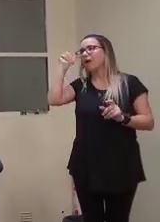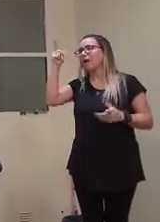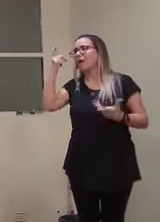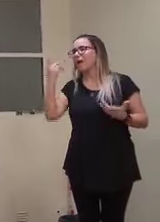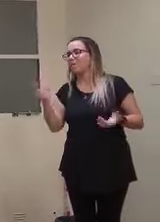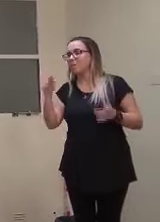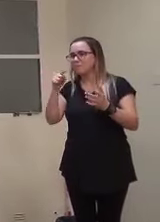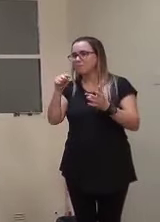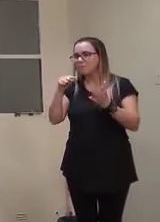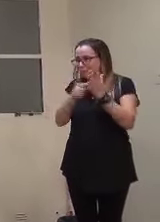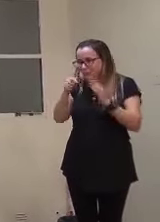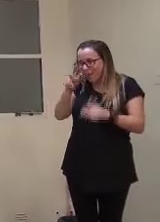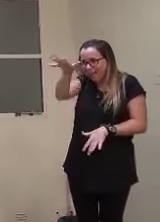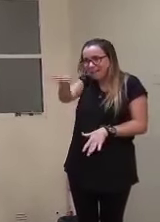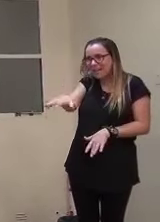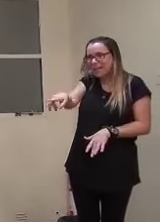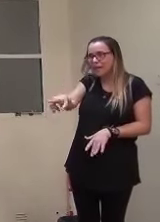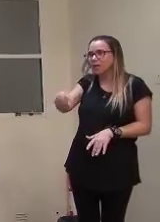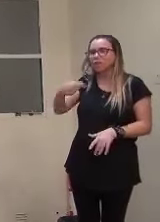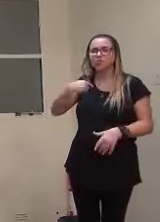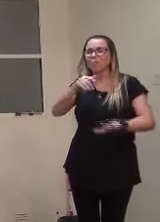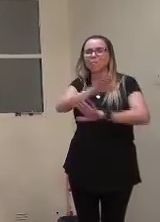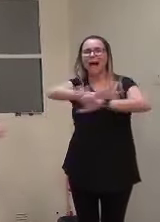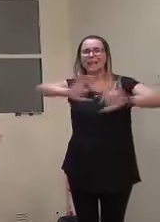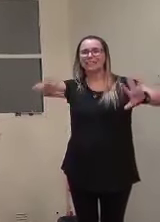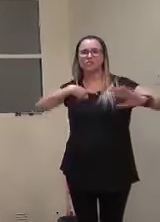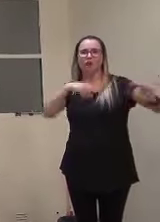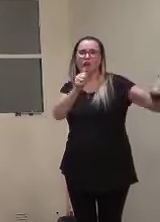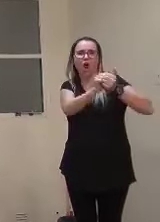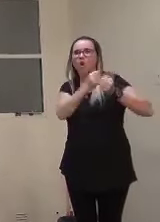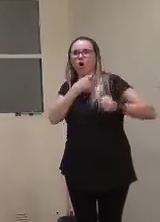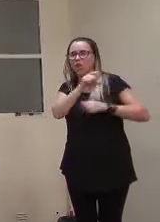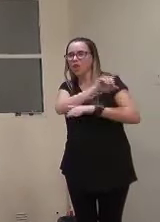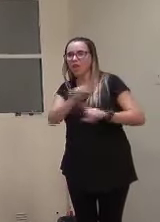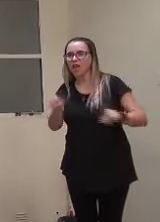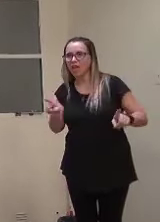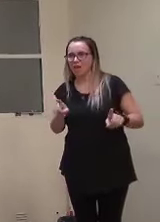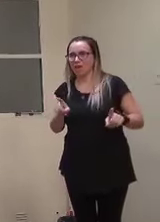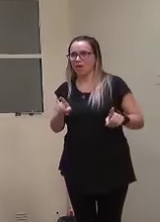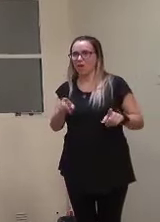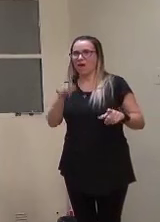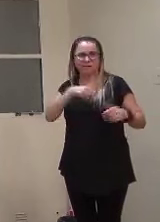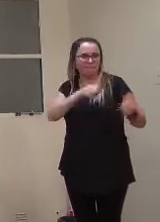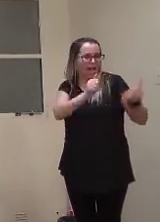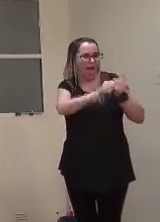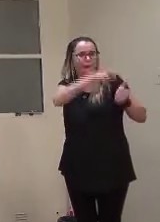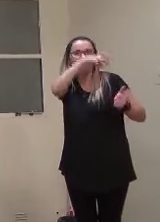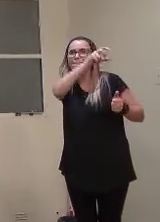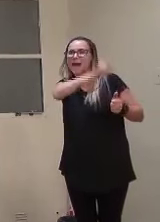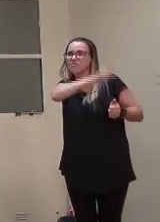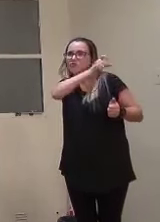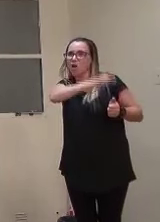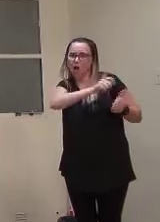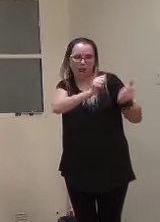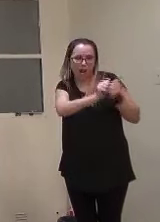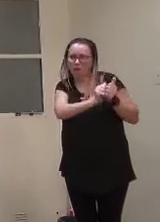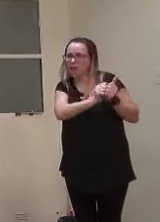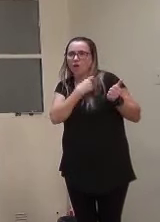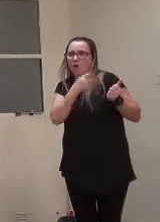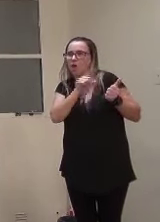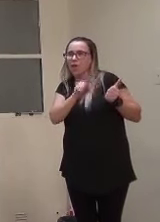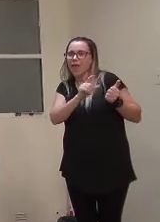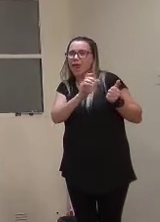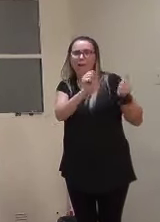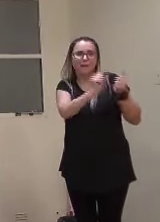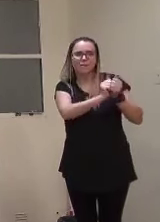caso de este chico que dije yo nos basta no quiero más estar en esta serie de esta canción esta figura que se